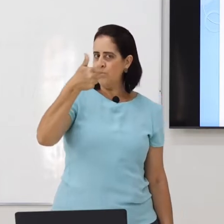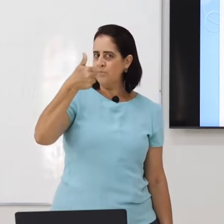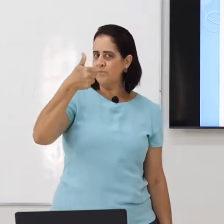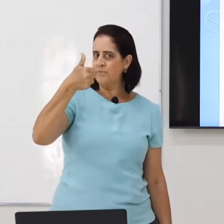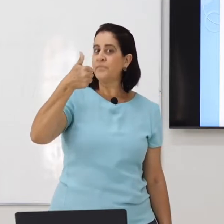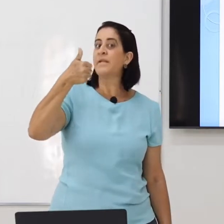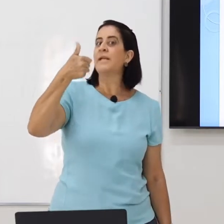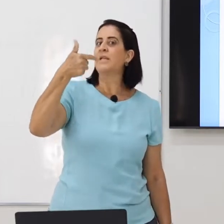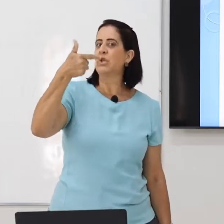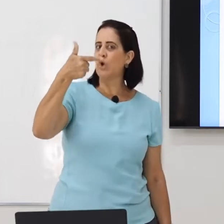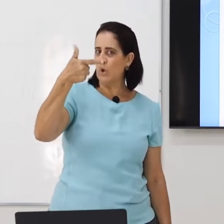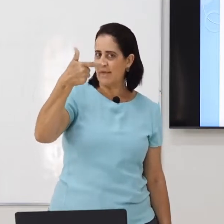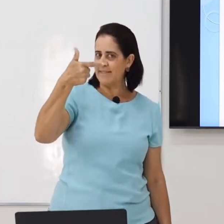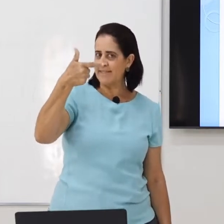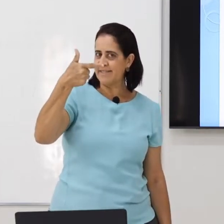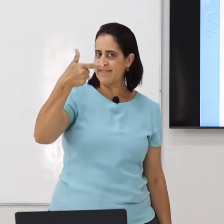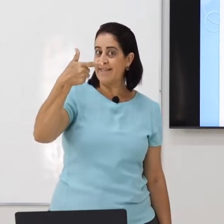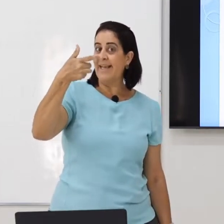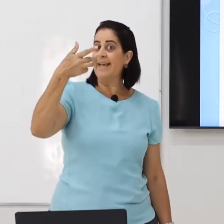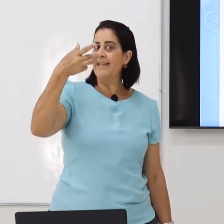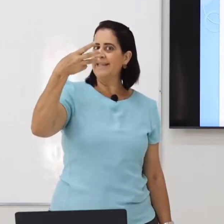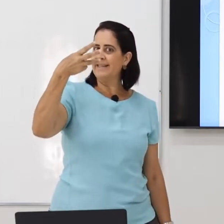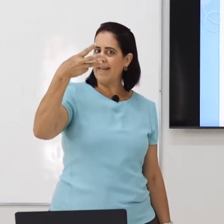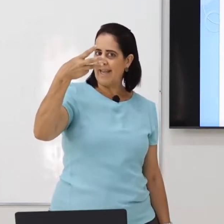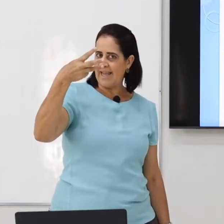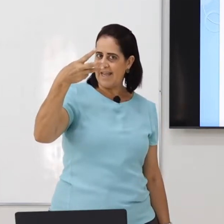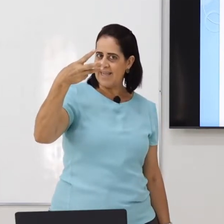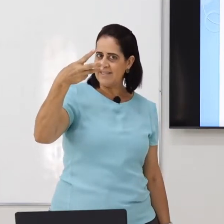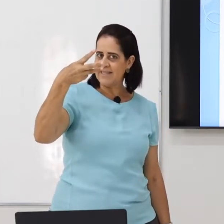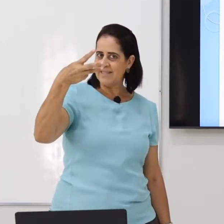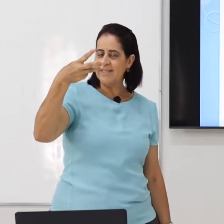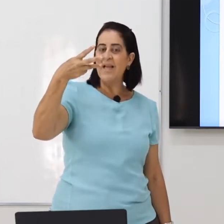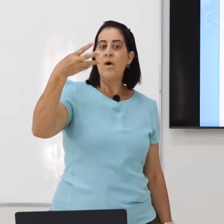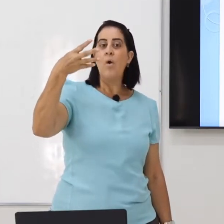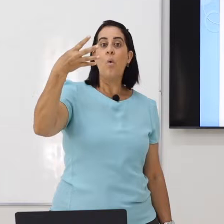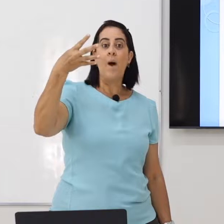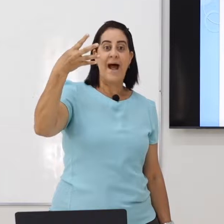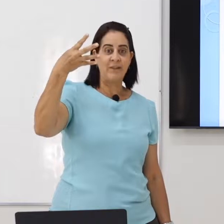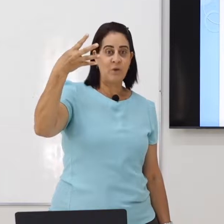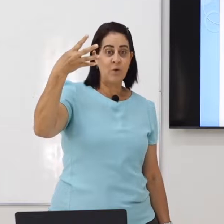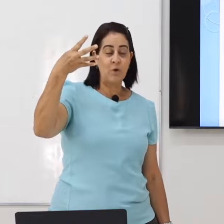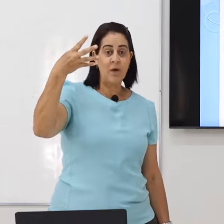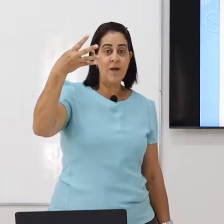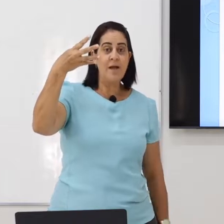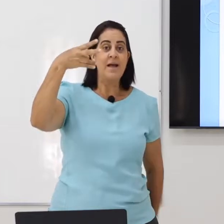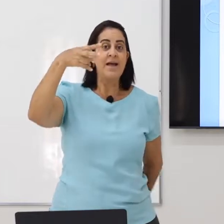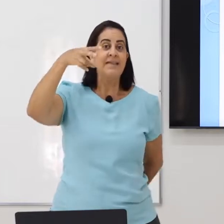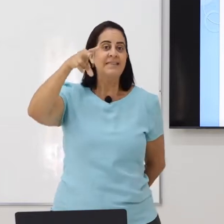1, 2, 3, 4,